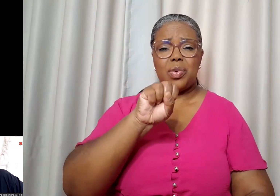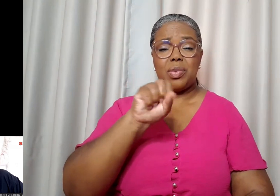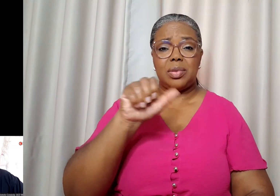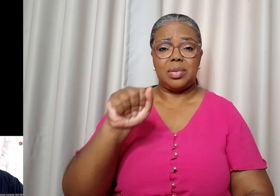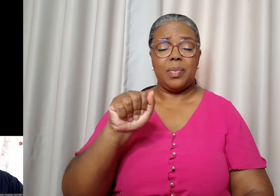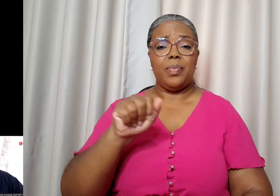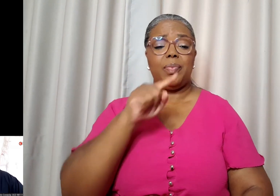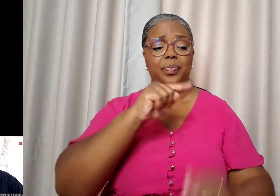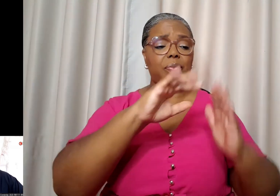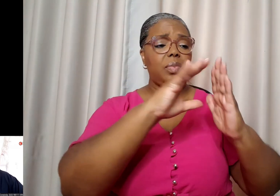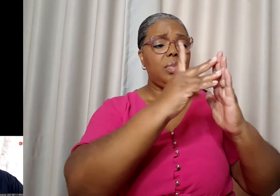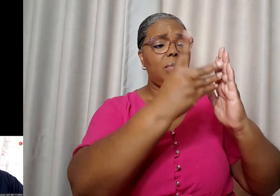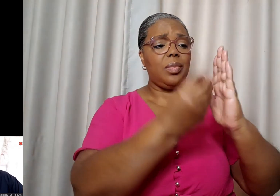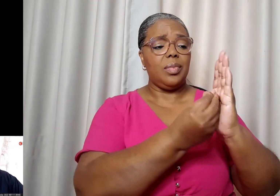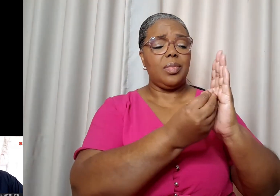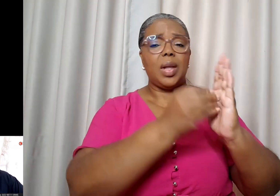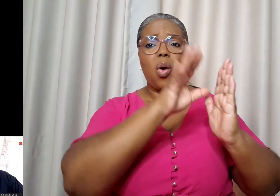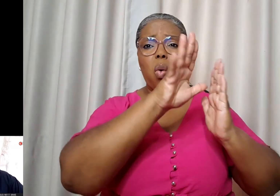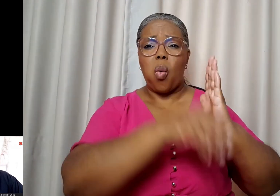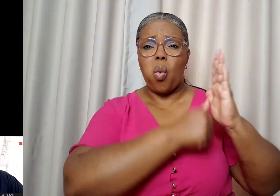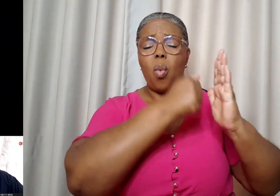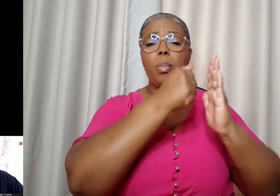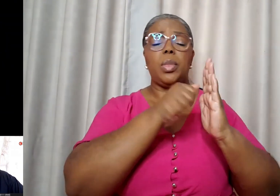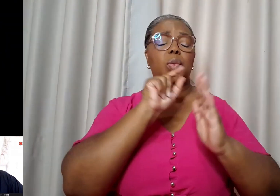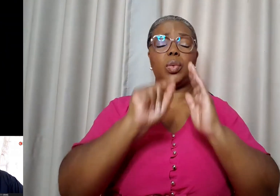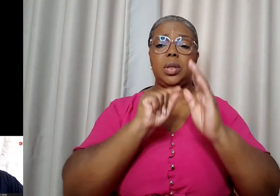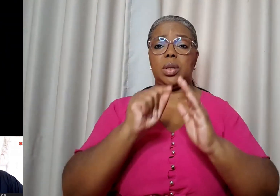a sua posição de governo.